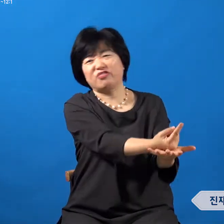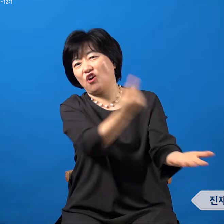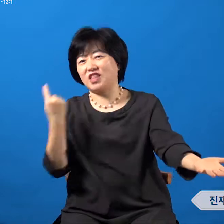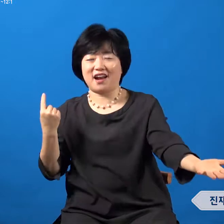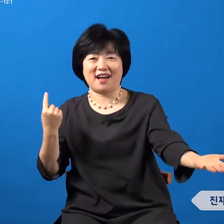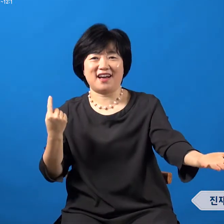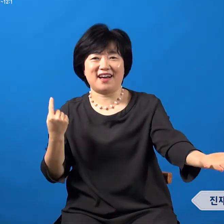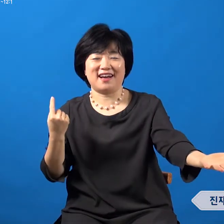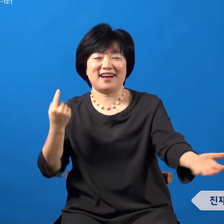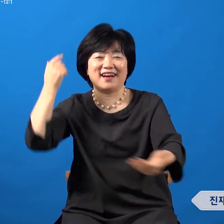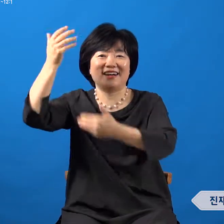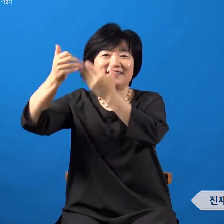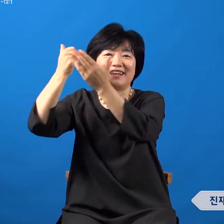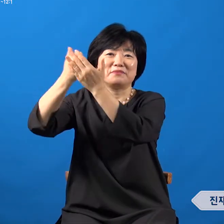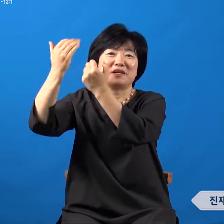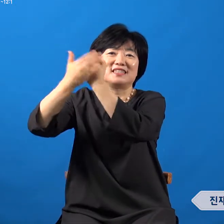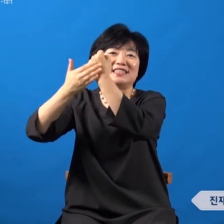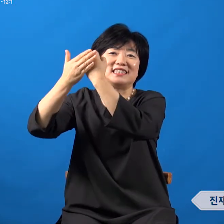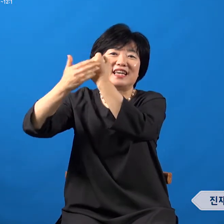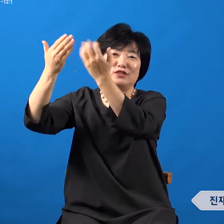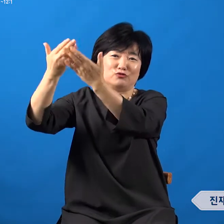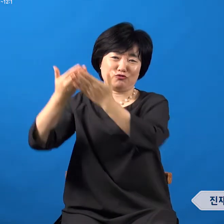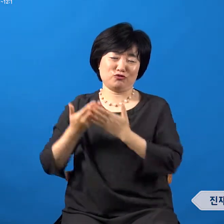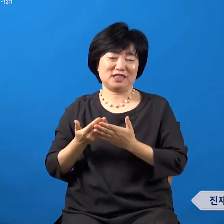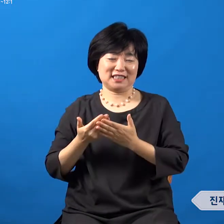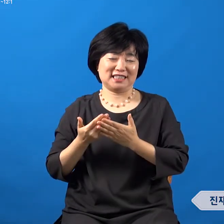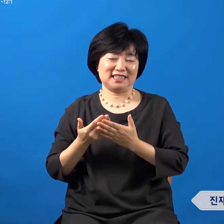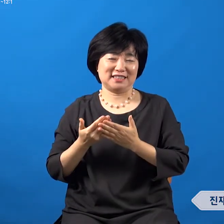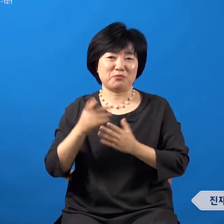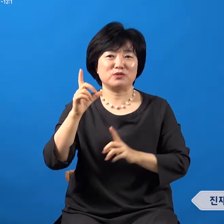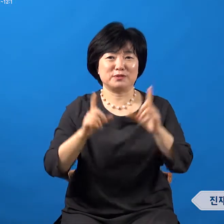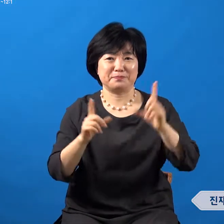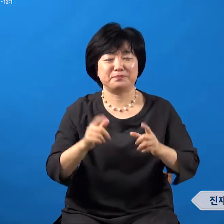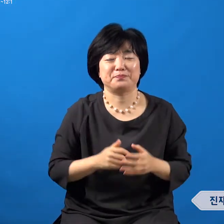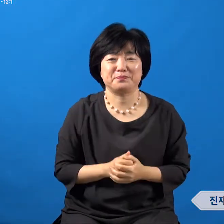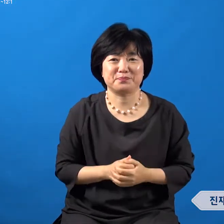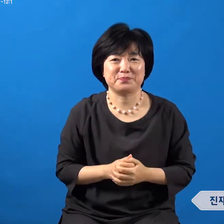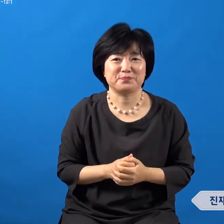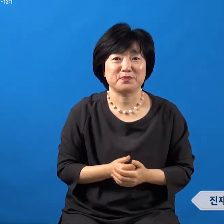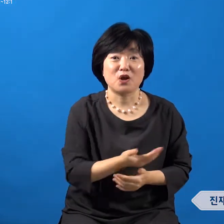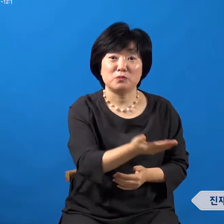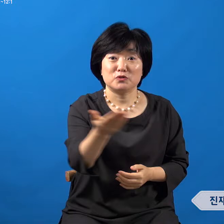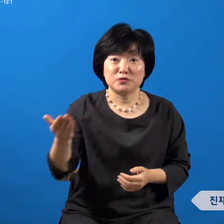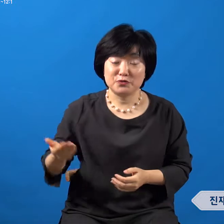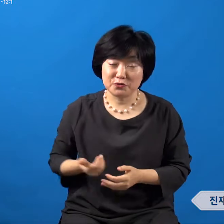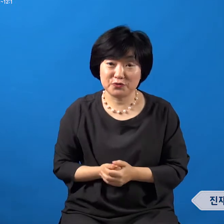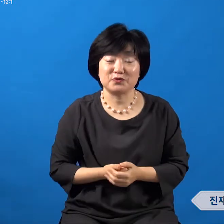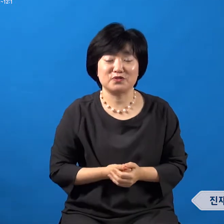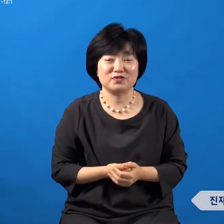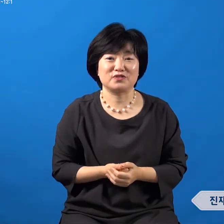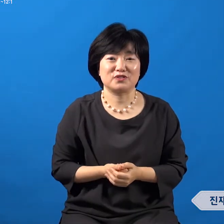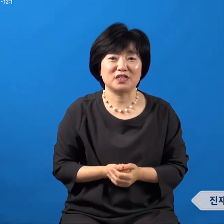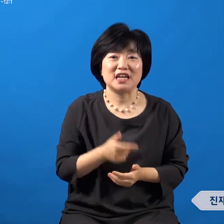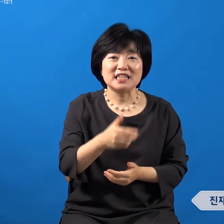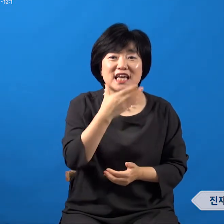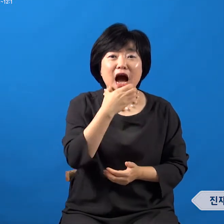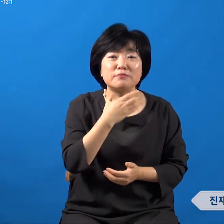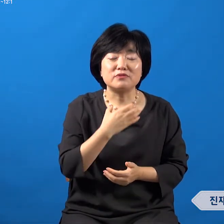은혜를 베푸시는 아브라함의 모습을 봅니다. 그러므로 사랑하는 여러분, 오늘